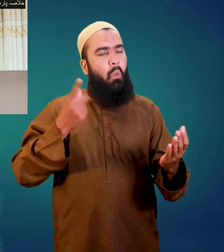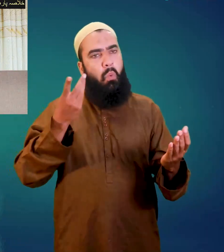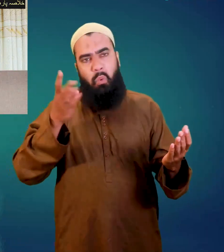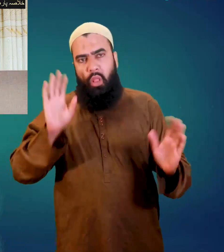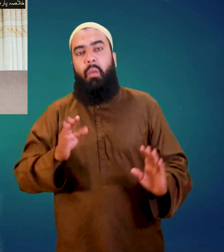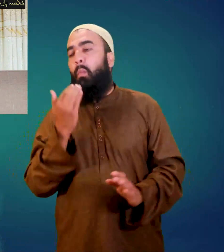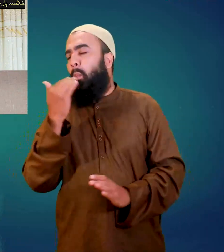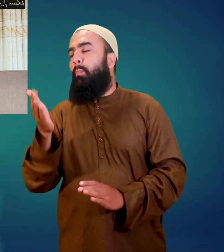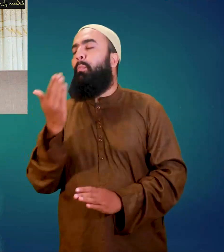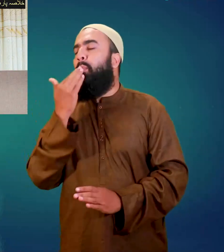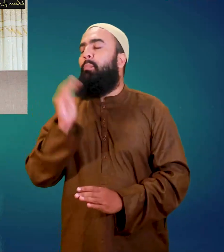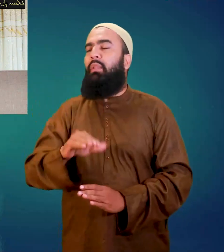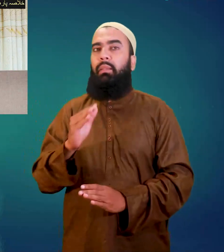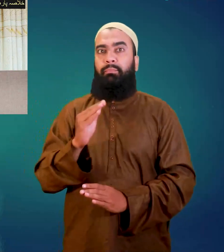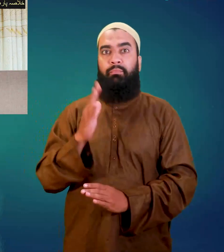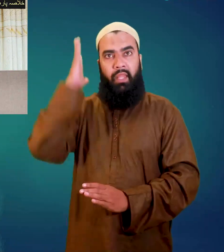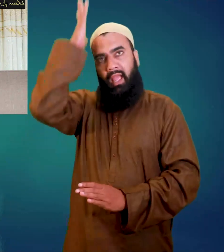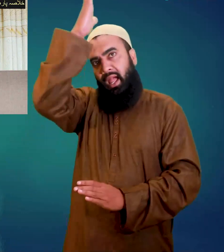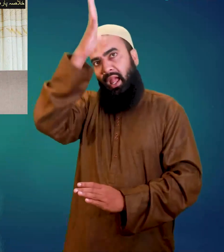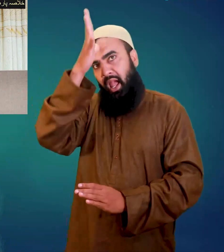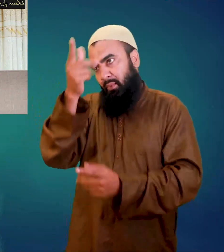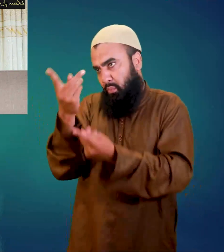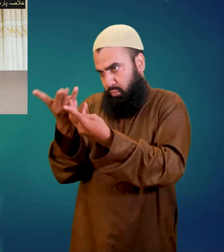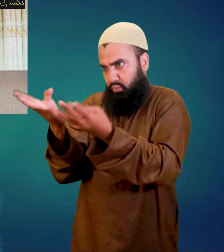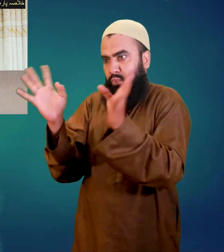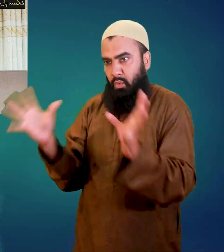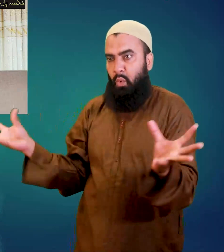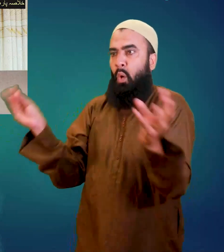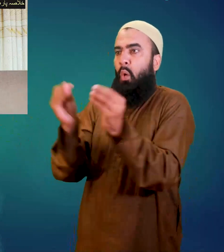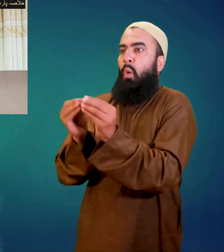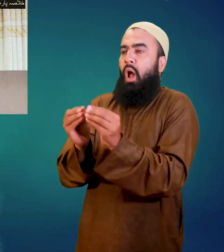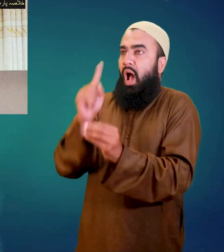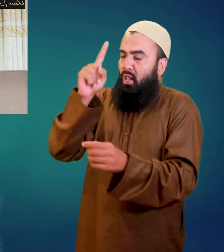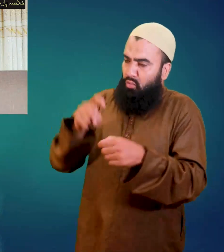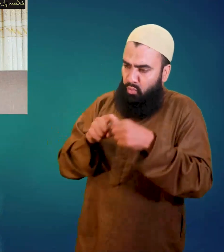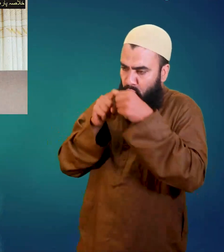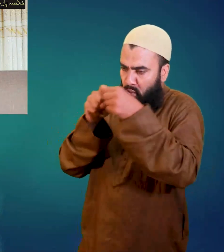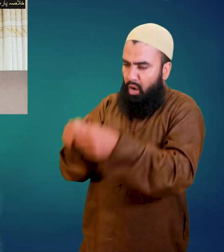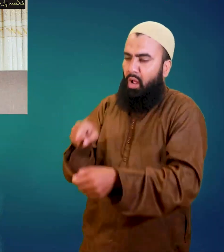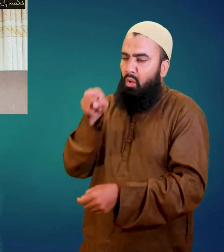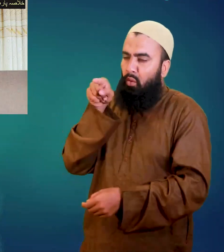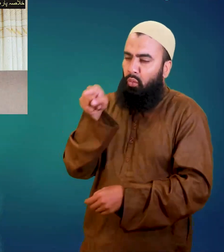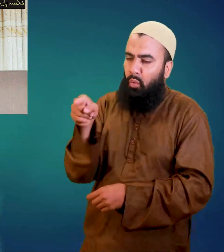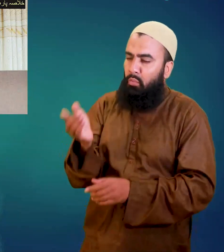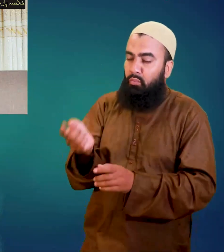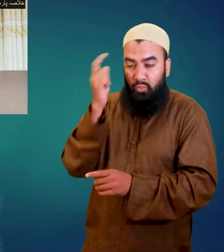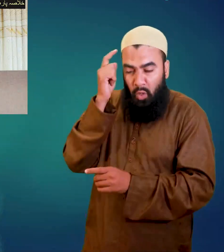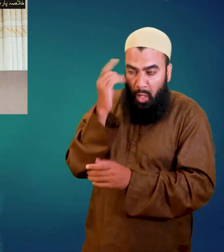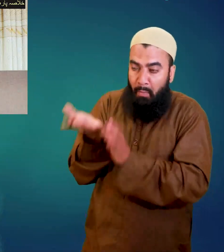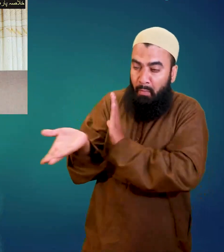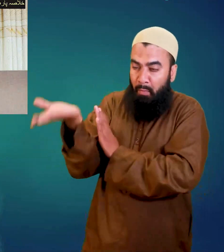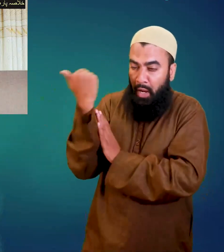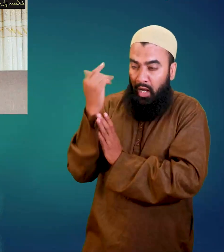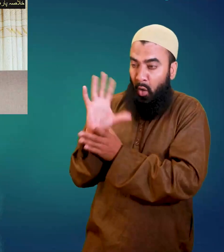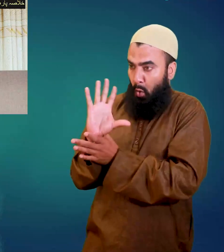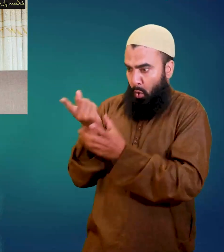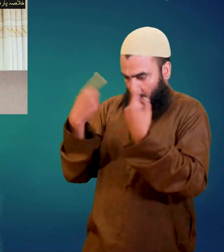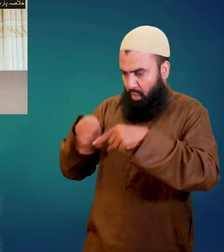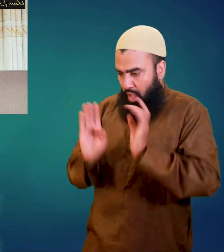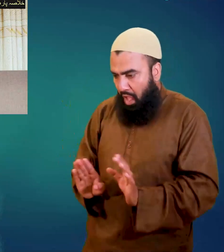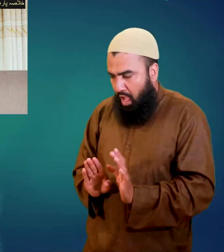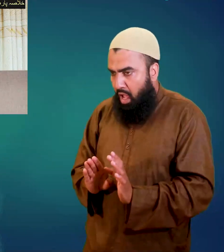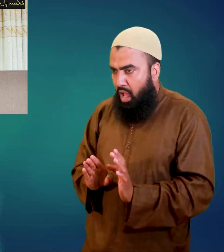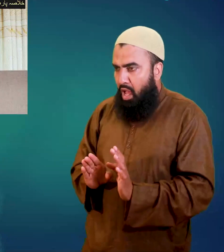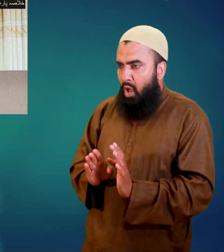تمہارے سامنے پہنچی تھیں اور تمہارے سامنے تلاوت کی جاتی تھیں، لیکن تم انہیں جھٹلا دیا کرتے تھے۔ تو آج جب تم دیکھ رہے